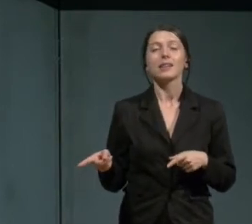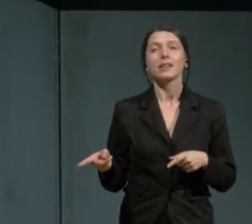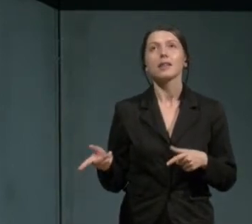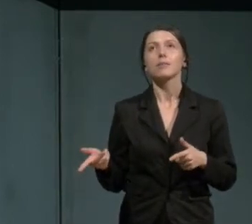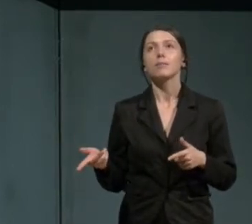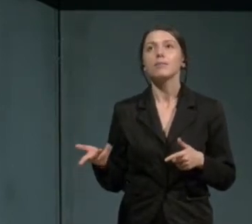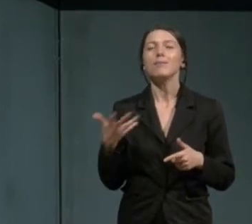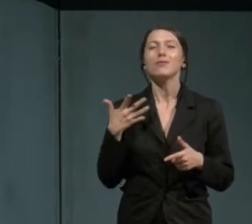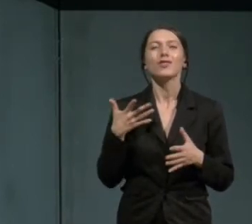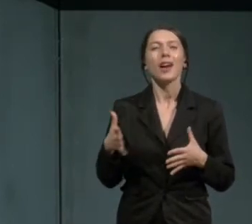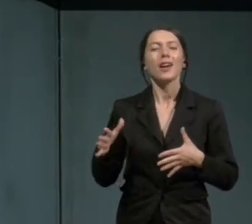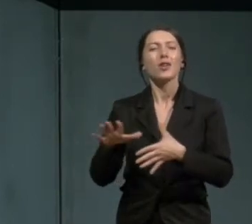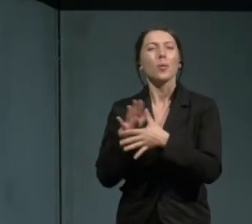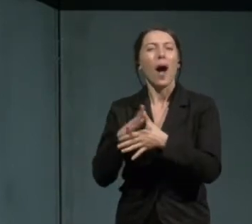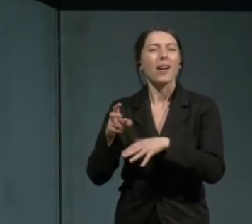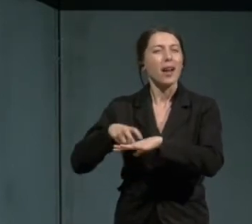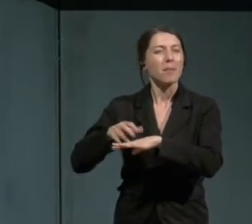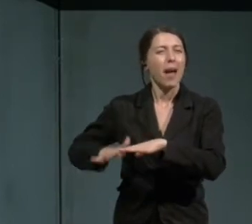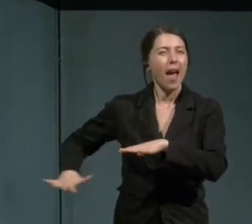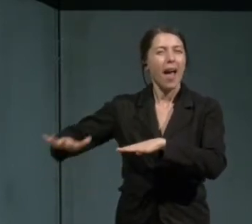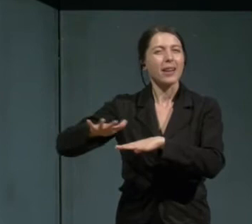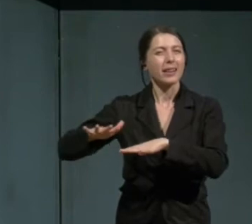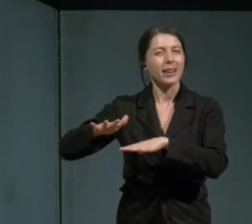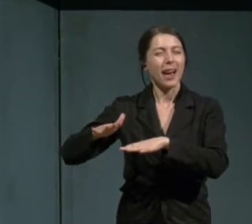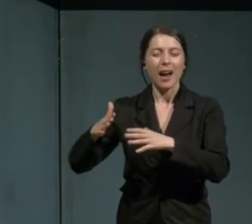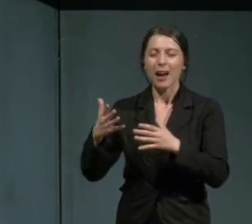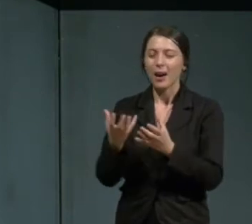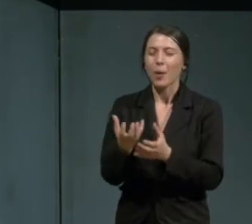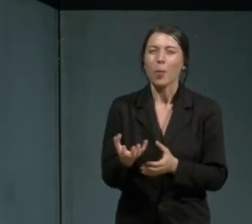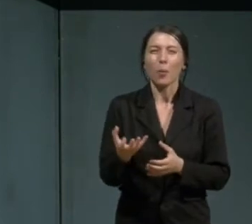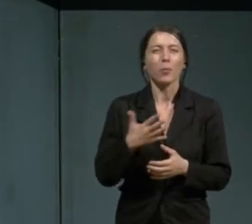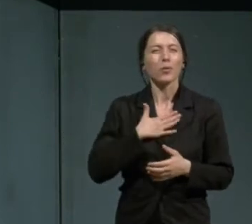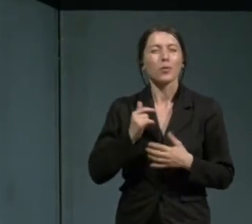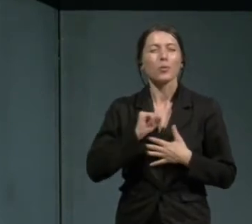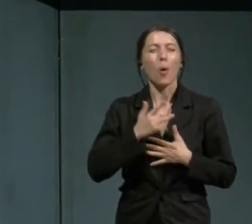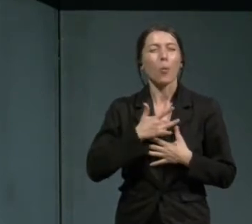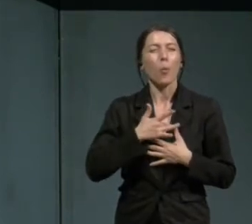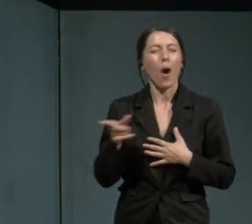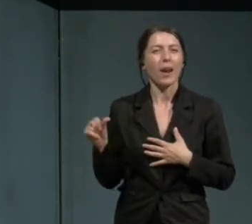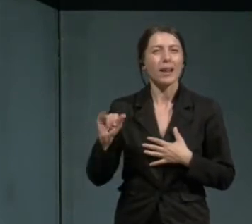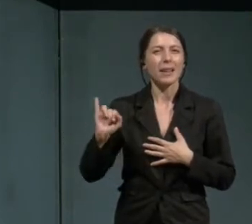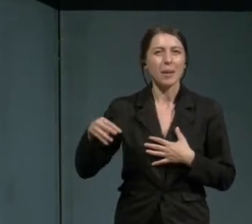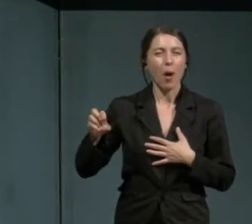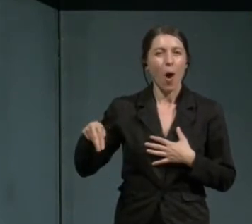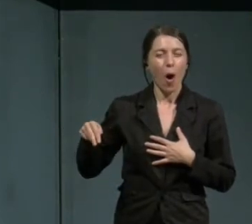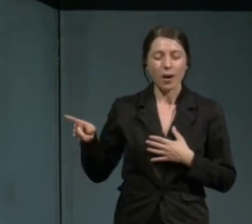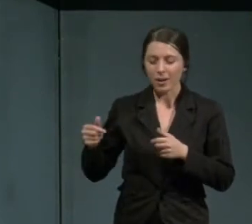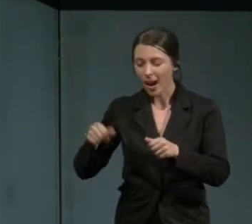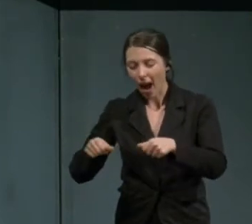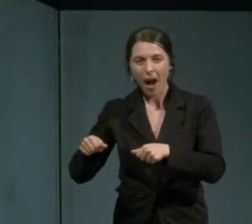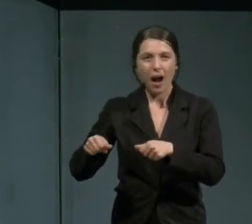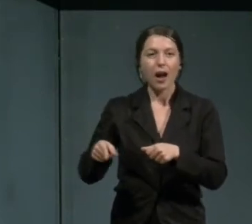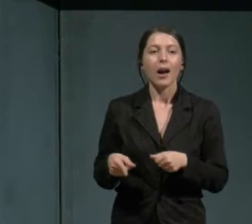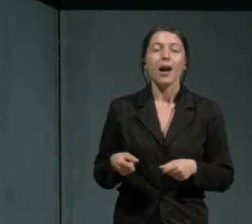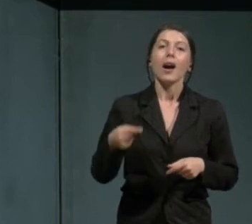c'è il team medico intorno al cuore di simone qui c'era già